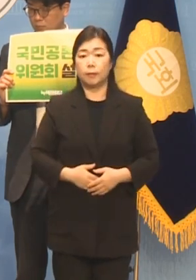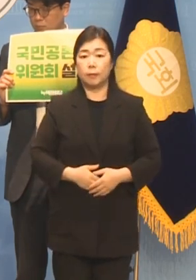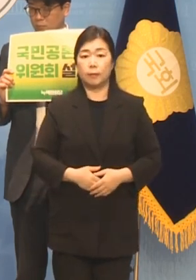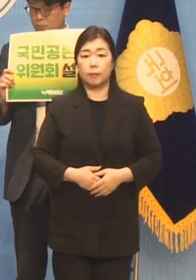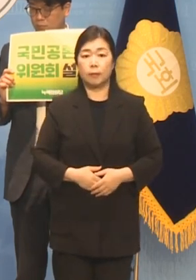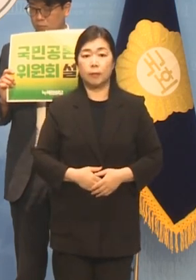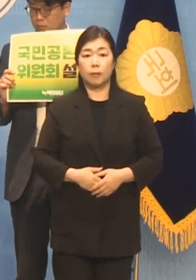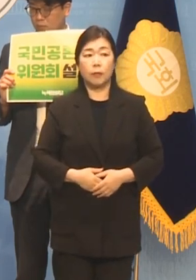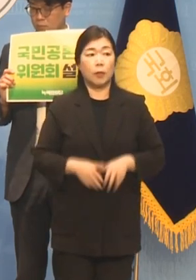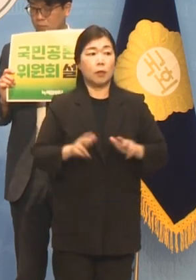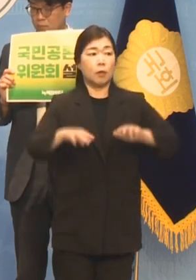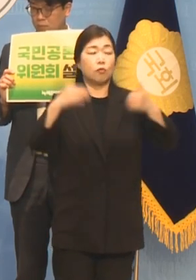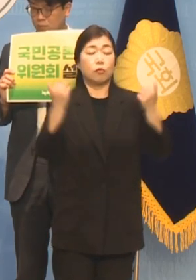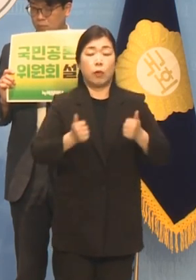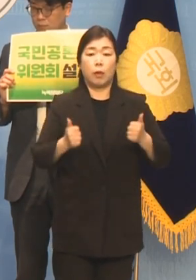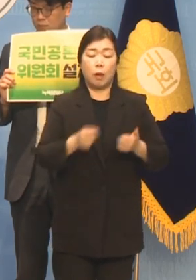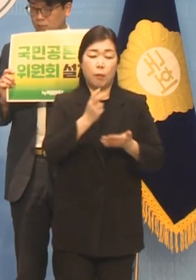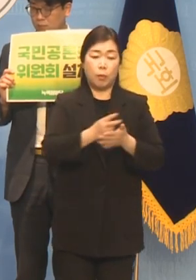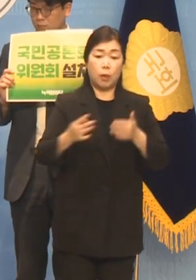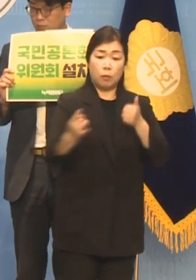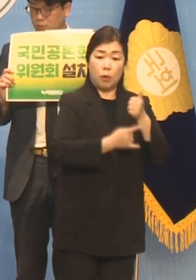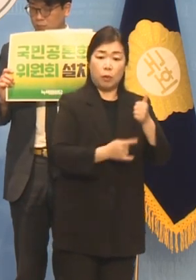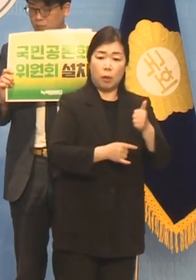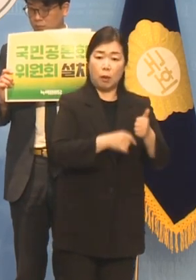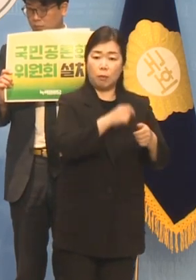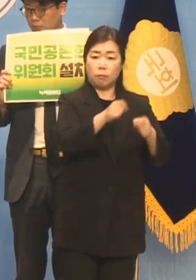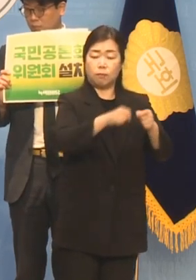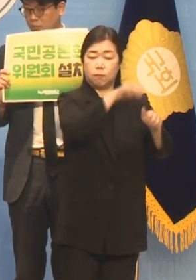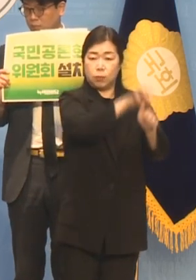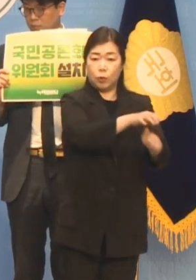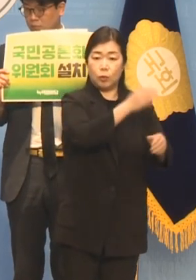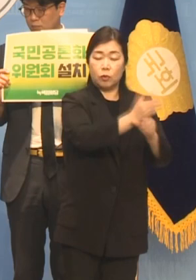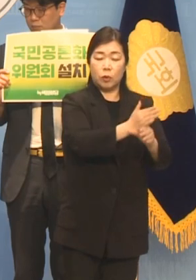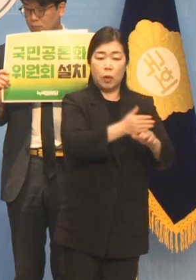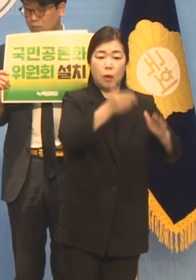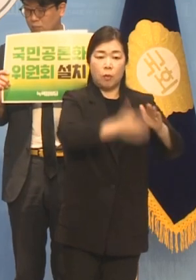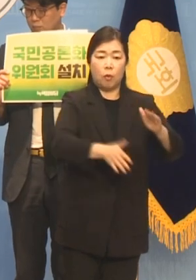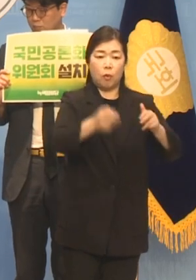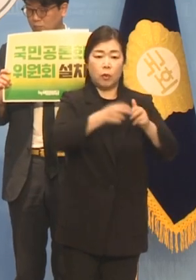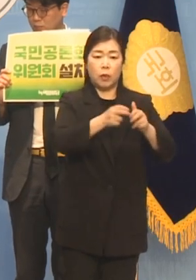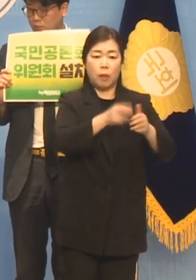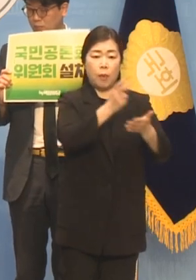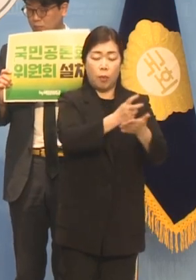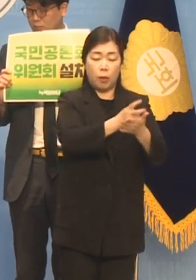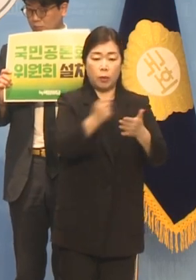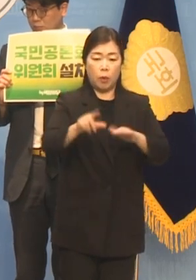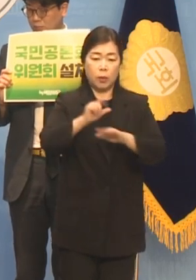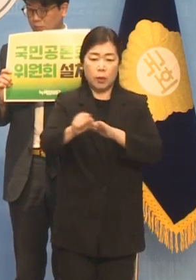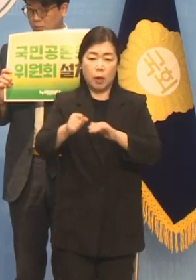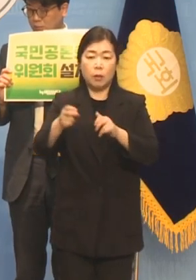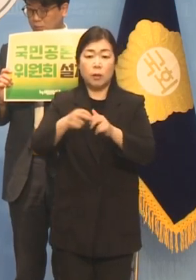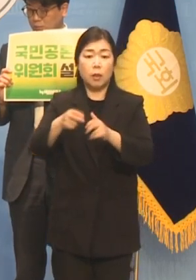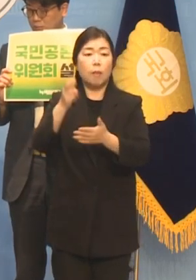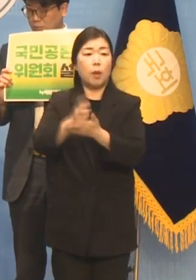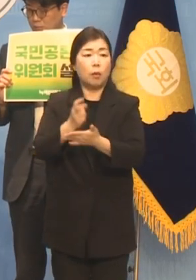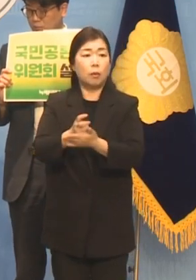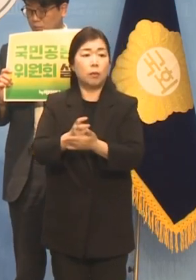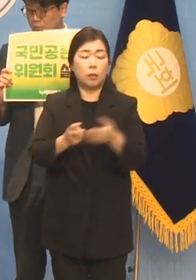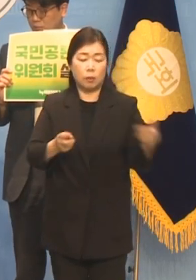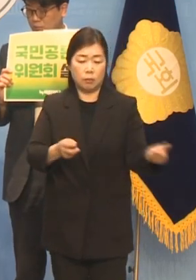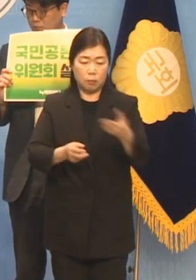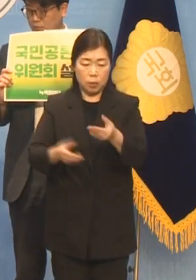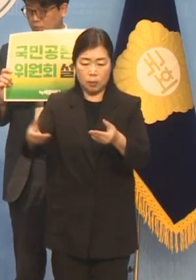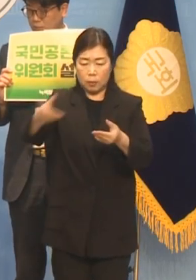무엇보다 현재 국회 법사위에 계류 중인 공공의대 법안과 지역의사제 법안에 지역